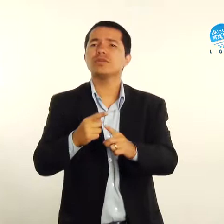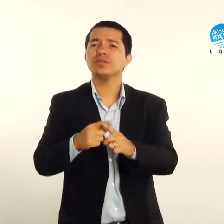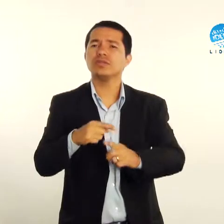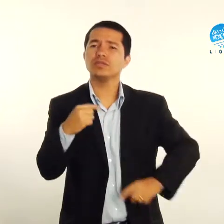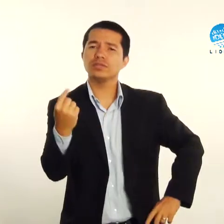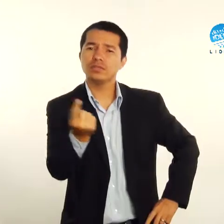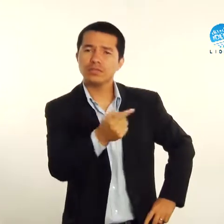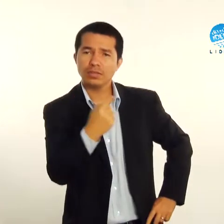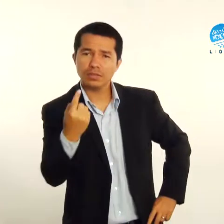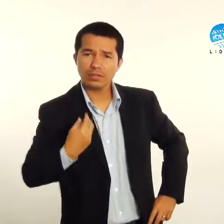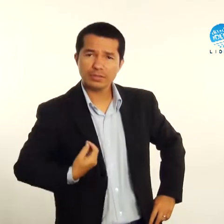o melhor.